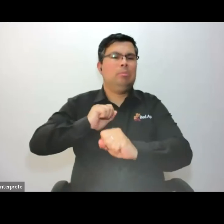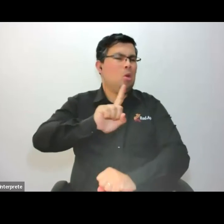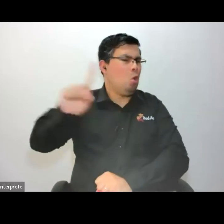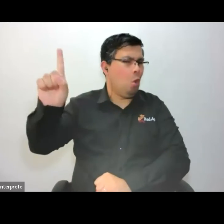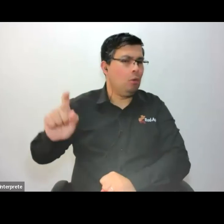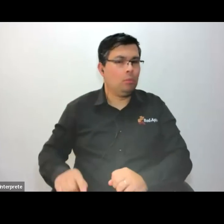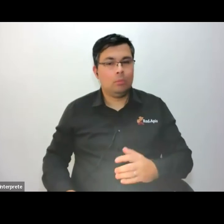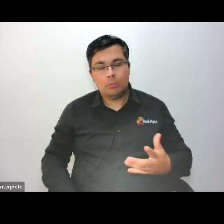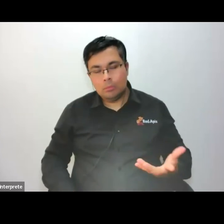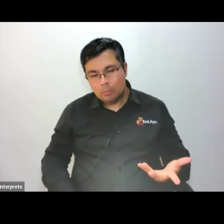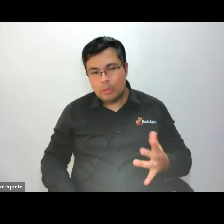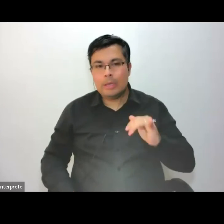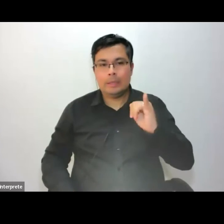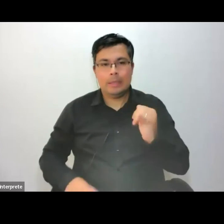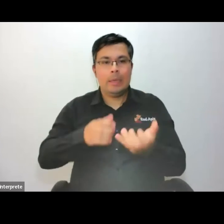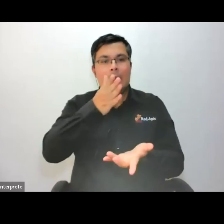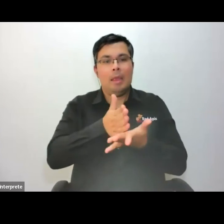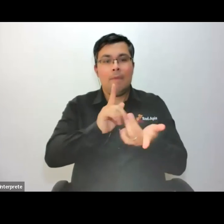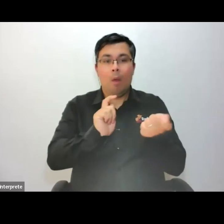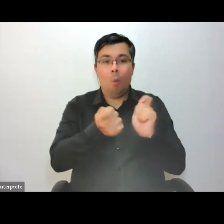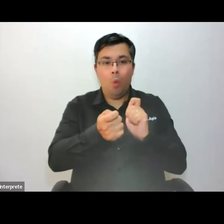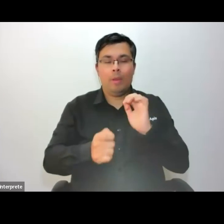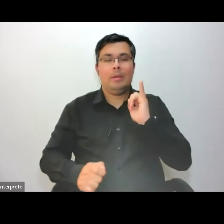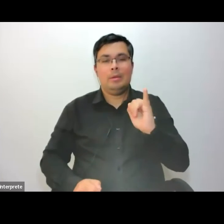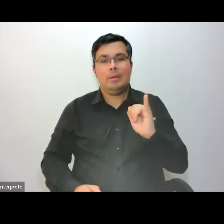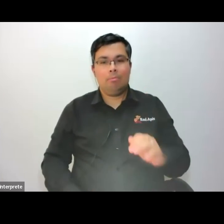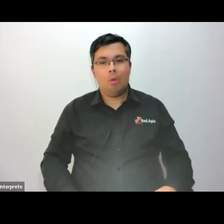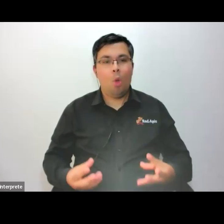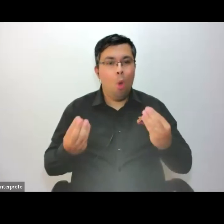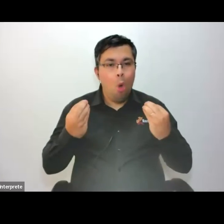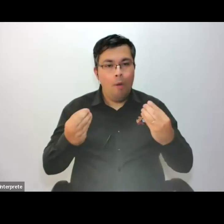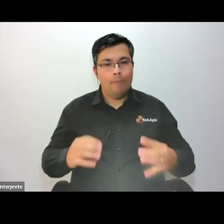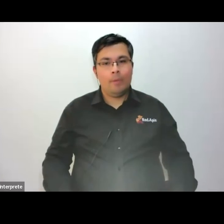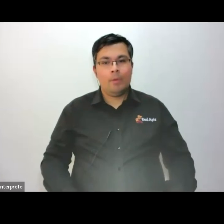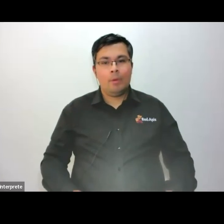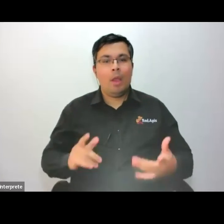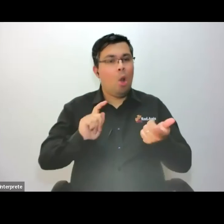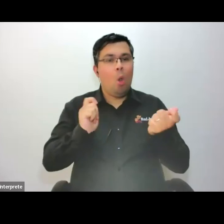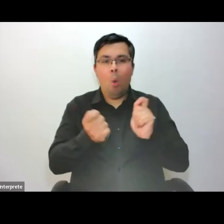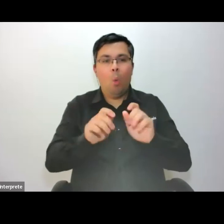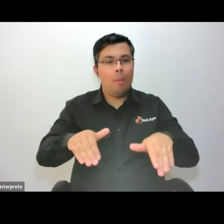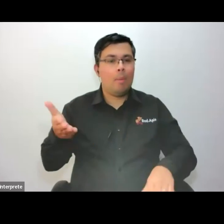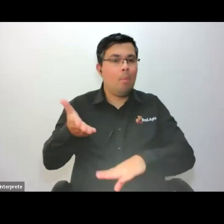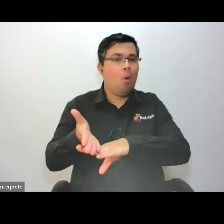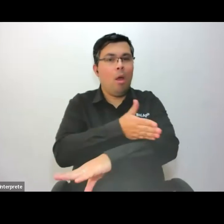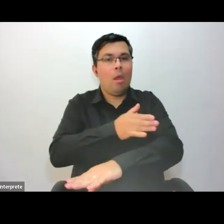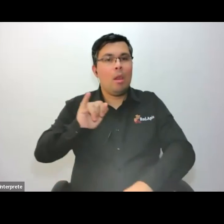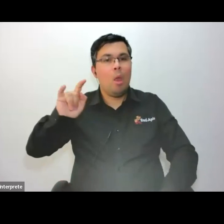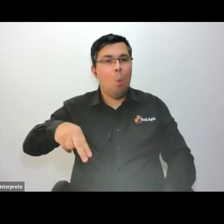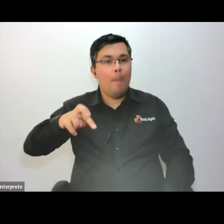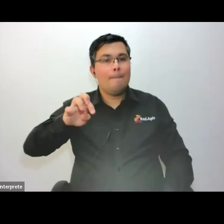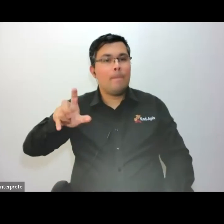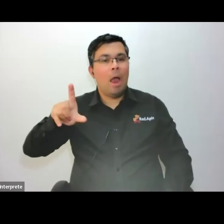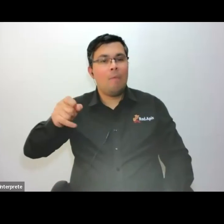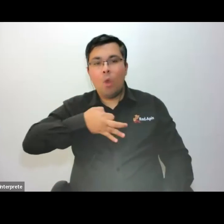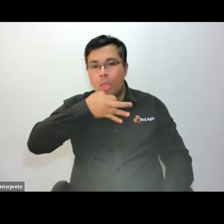hacer ajustes? Por supuesto, los ajustes que bien nos nombra Juan Pablo, que es un amigo, pero absolutamente